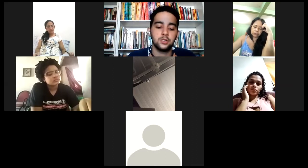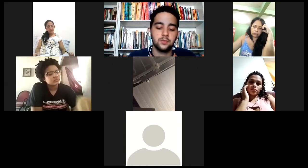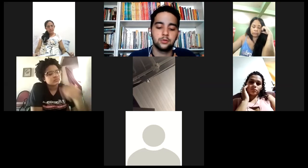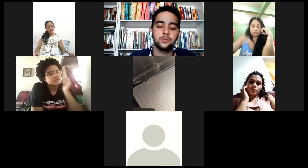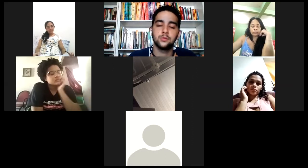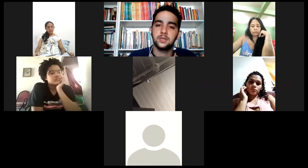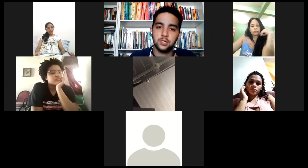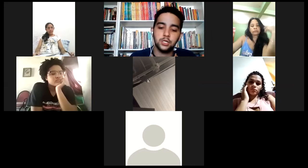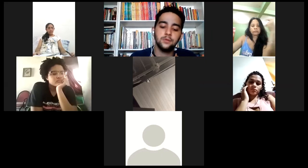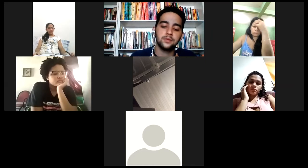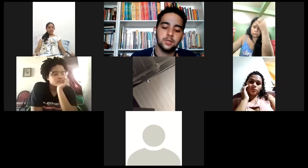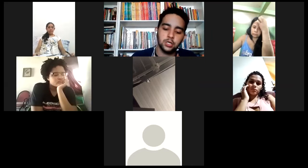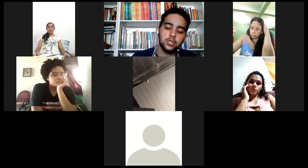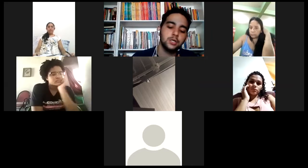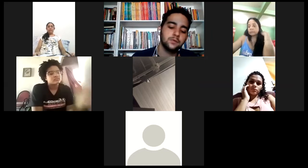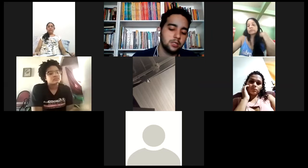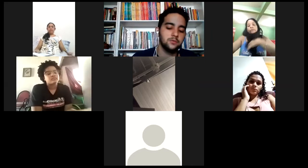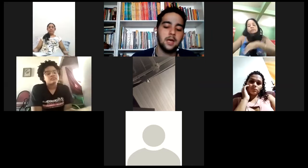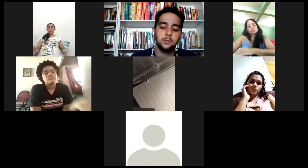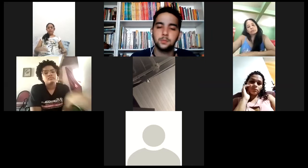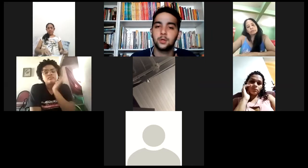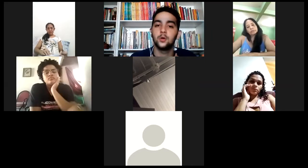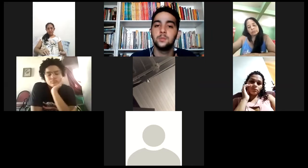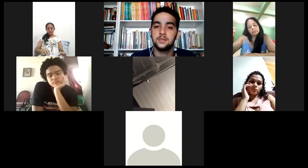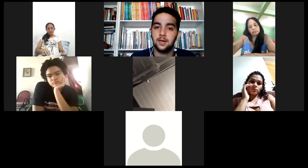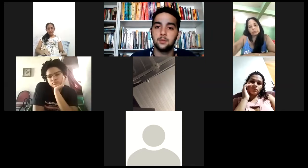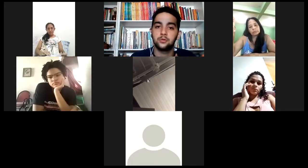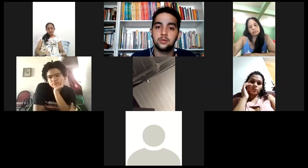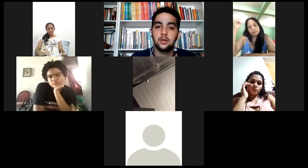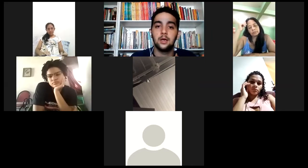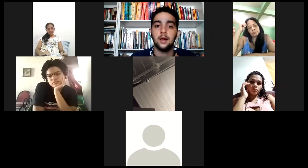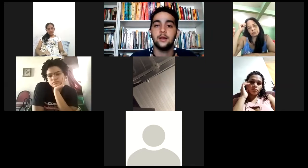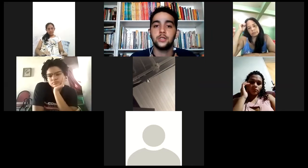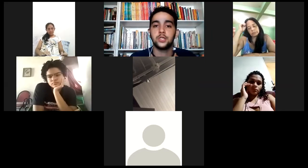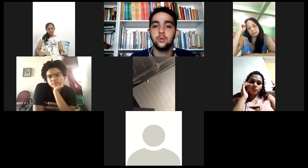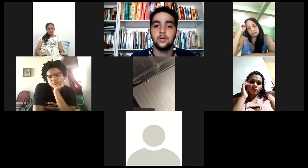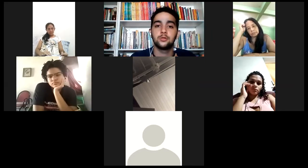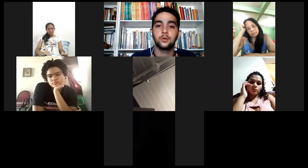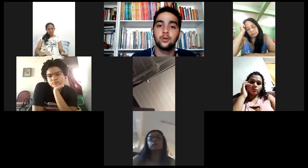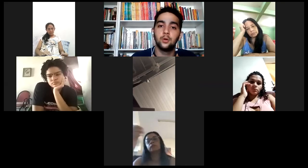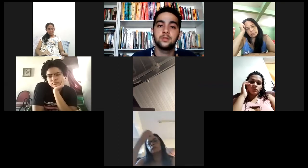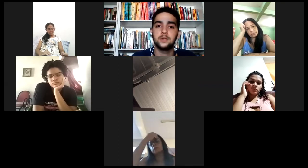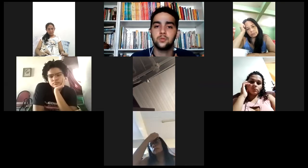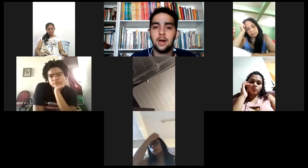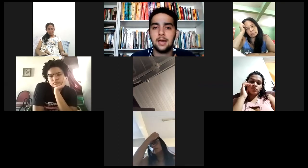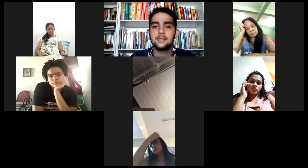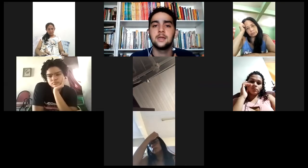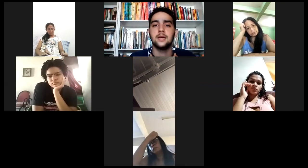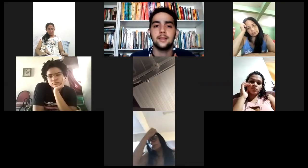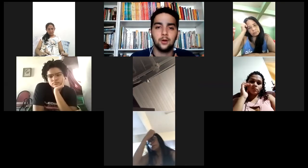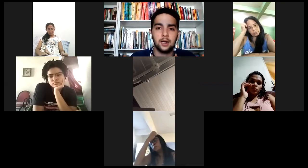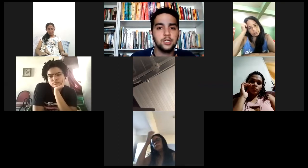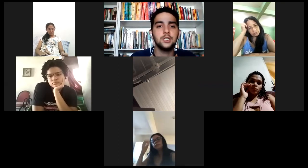Libras, a gente falou sobre substantivos, adjetivos, advérbios, pronomes e verbos. A gente tem o que? Os pronomes